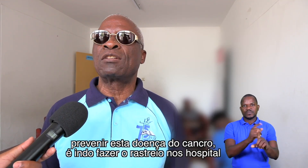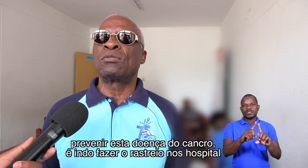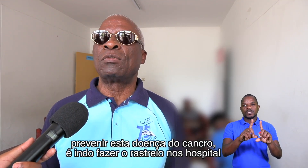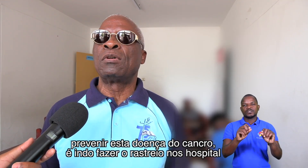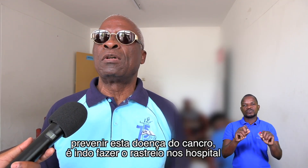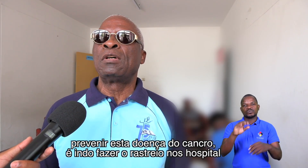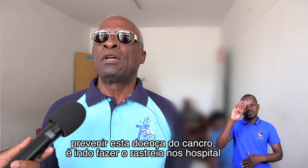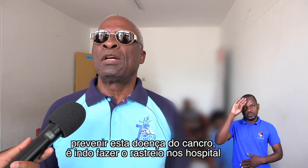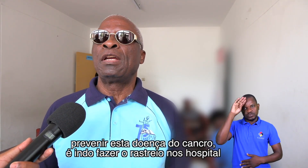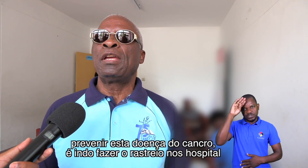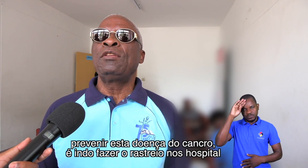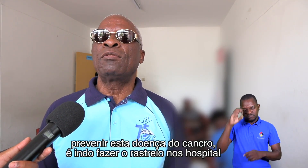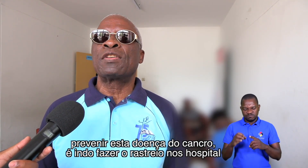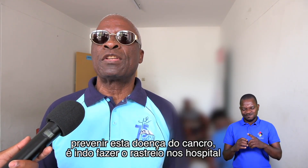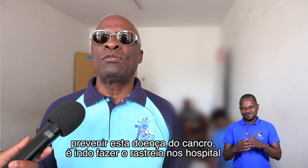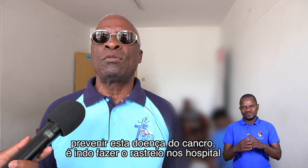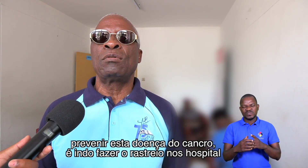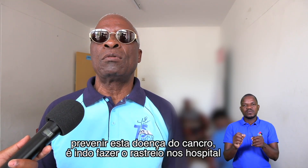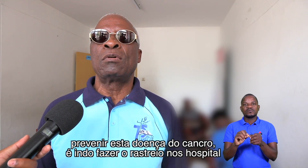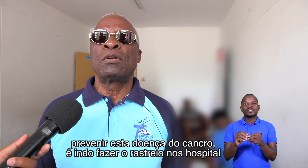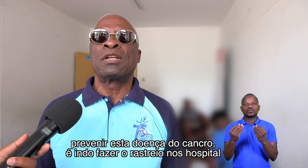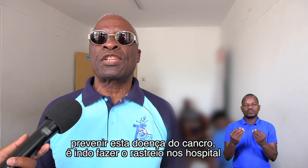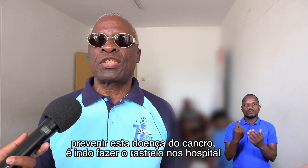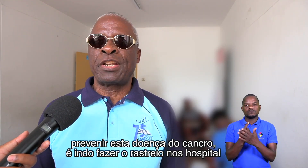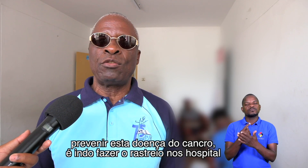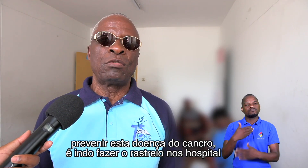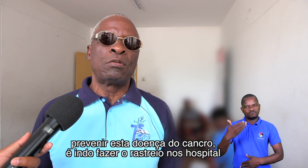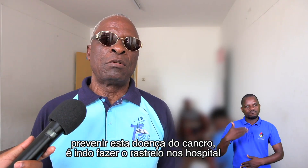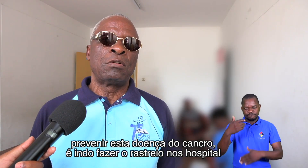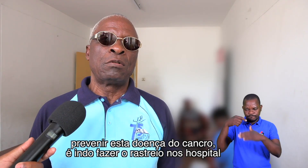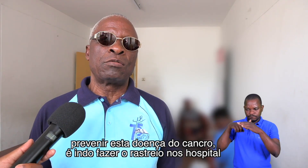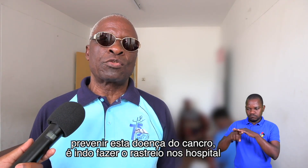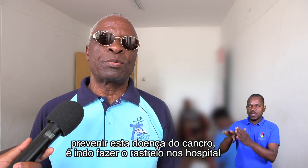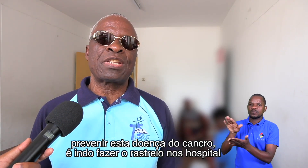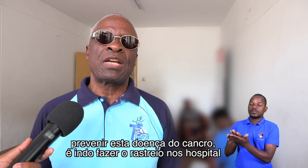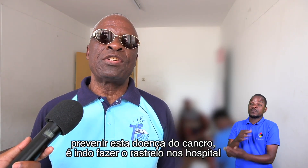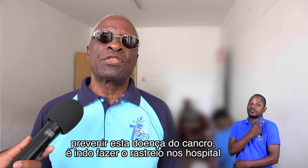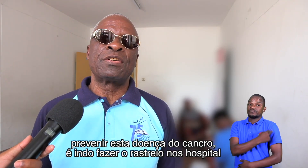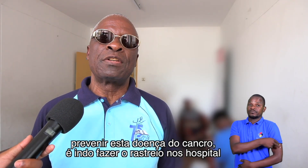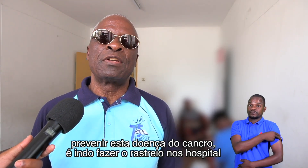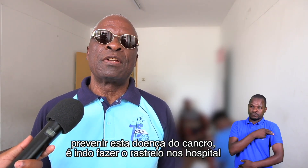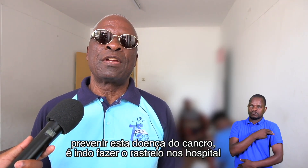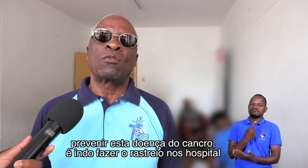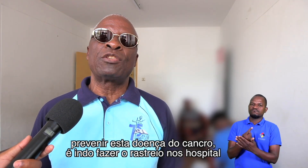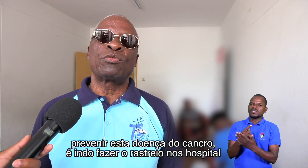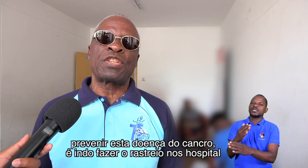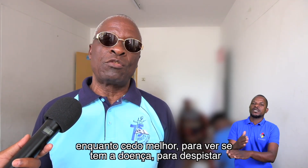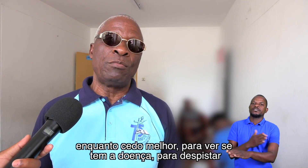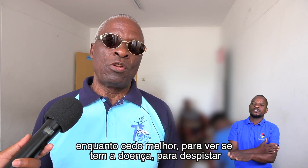cancro é indo fazendo rastreio nos hospitais, enquanto cedo